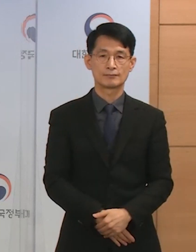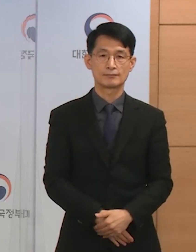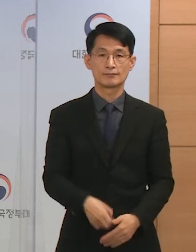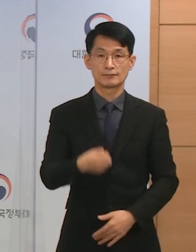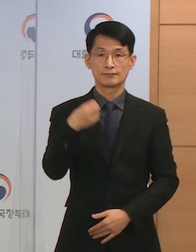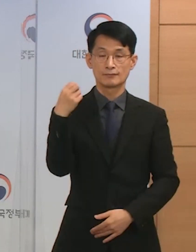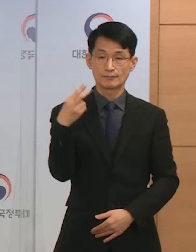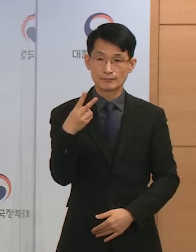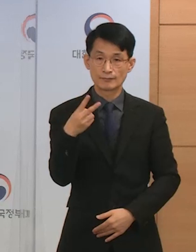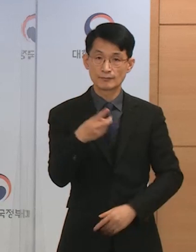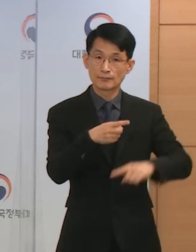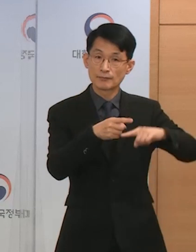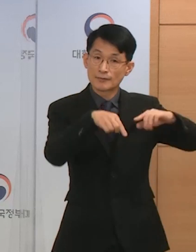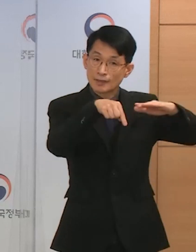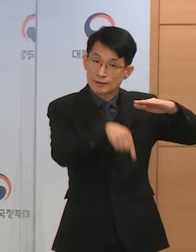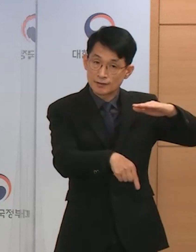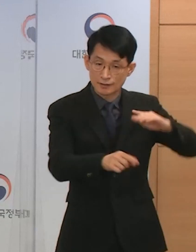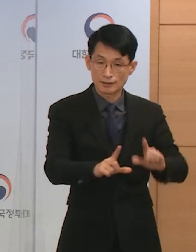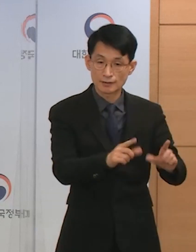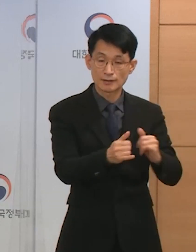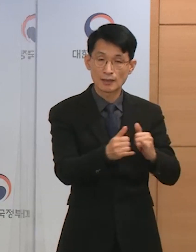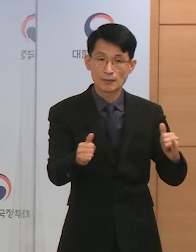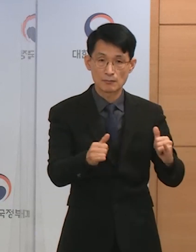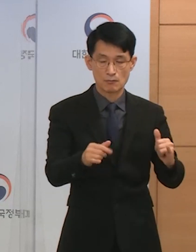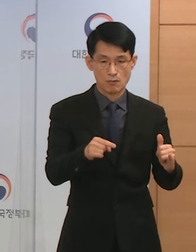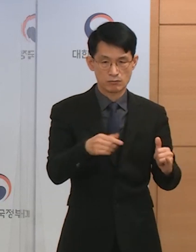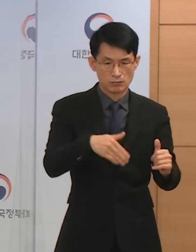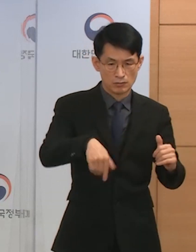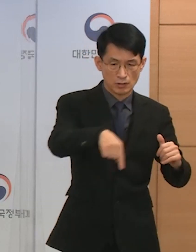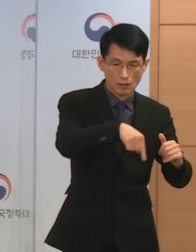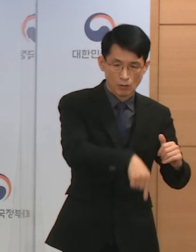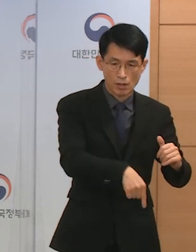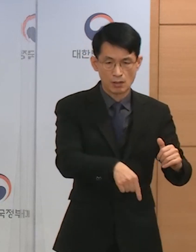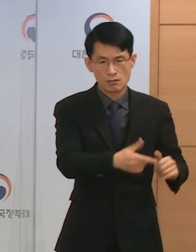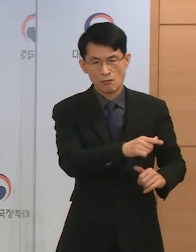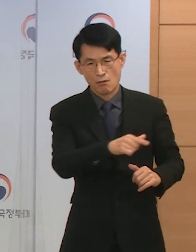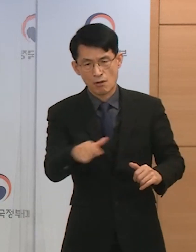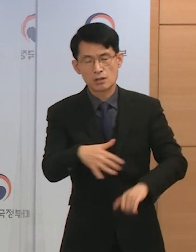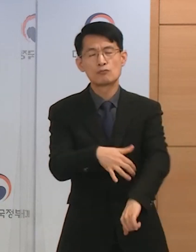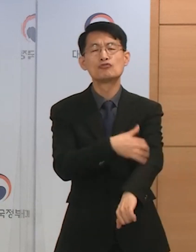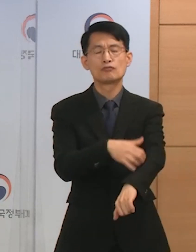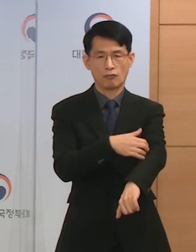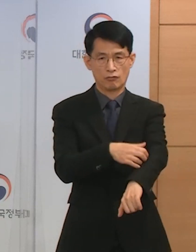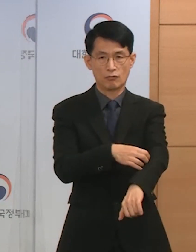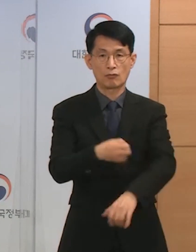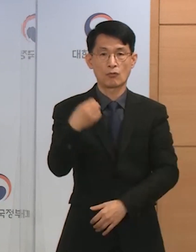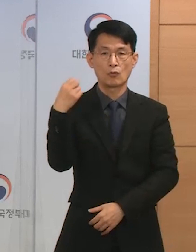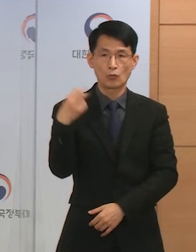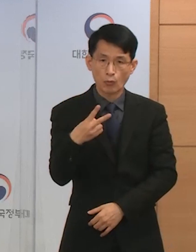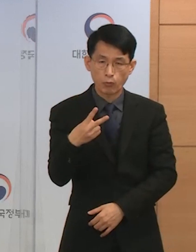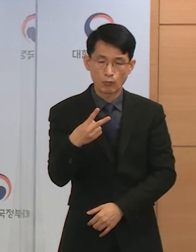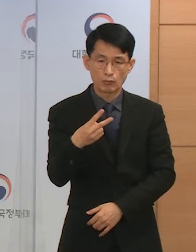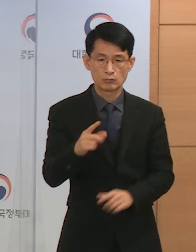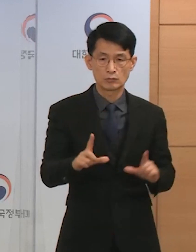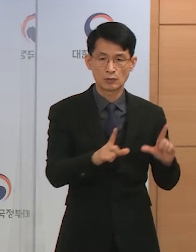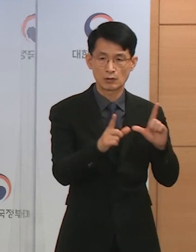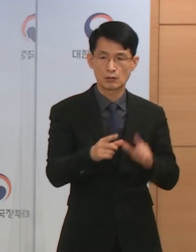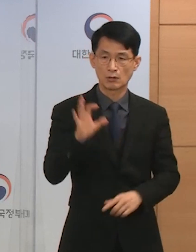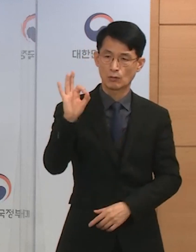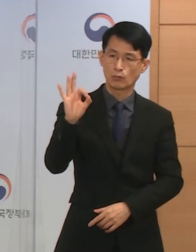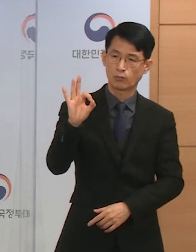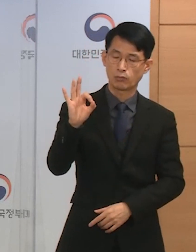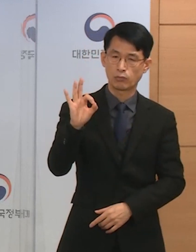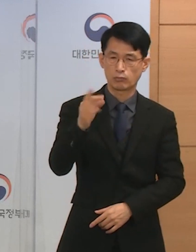또 지하거주 가구는 열악한 물리적 내부 상태뿐만 아니라 과도한 경제적 주거 부담도